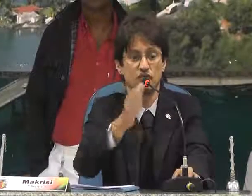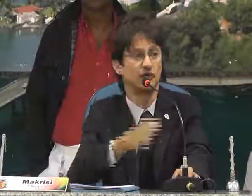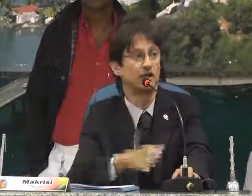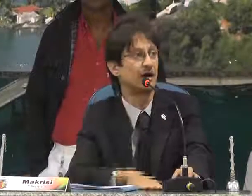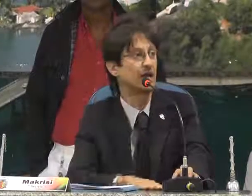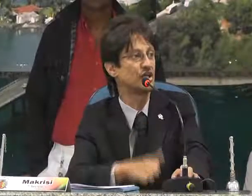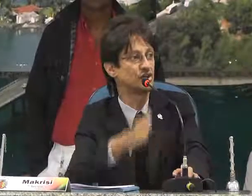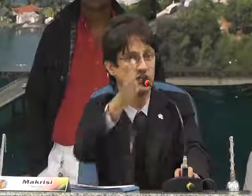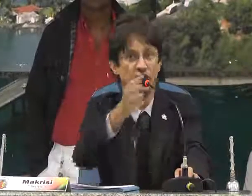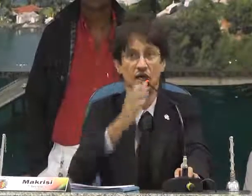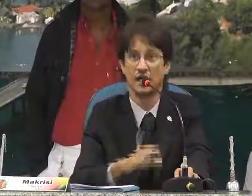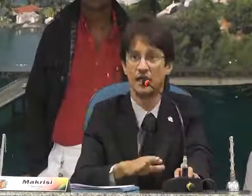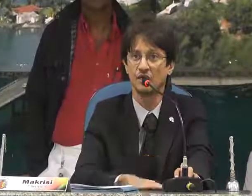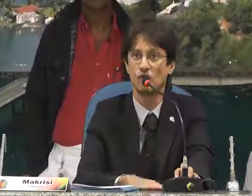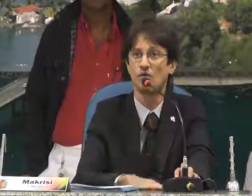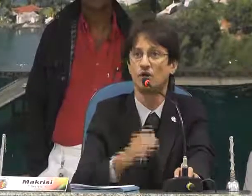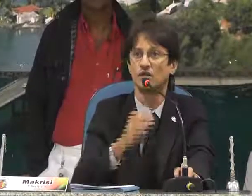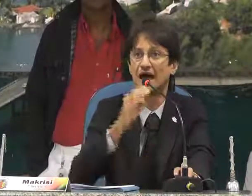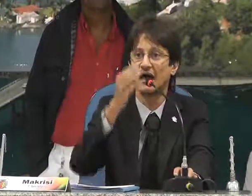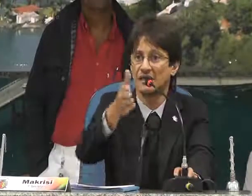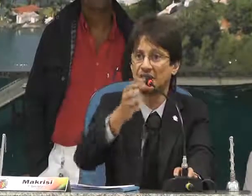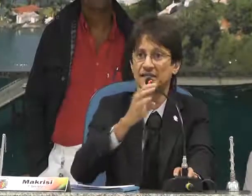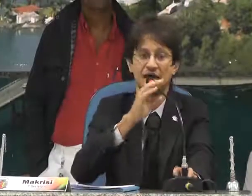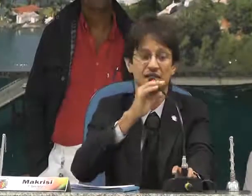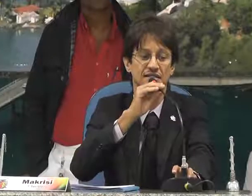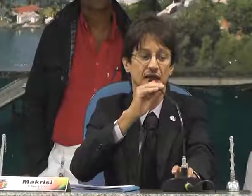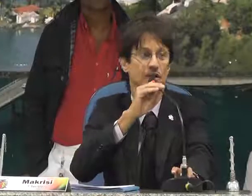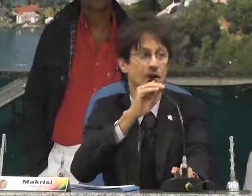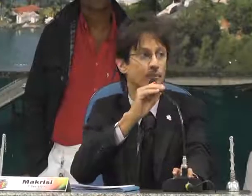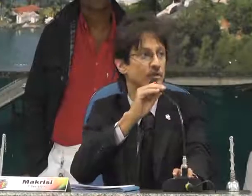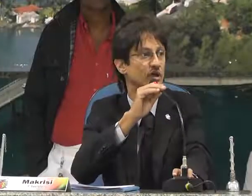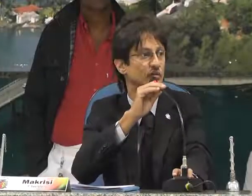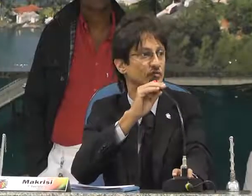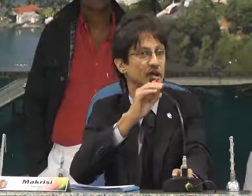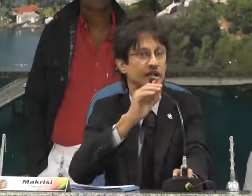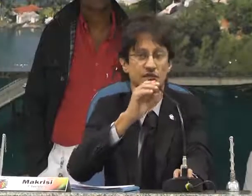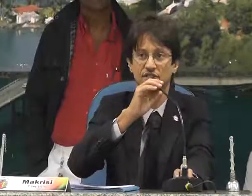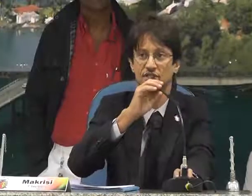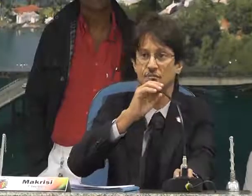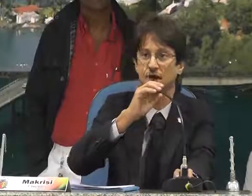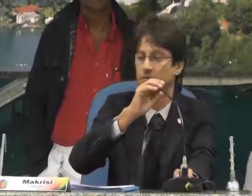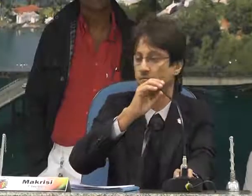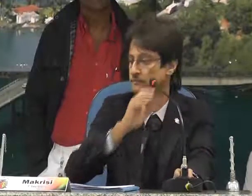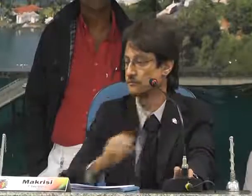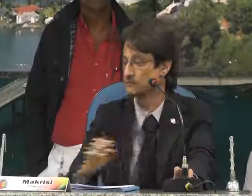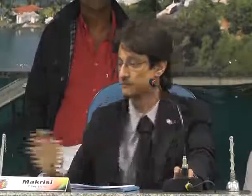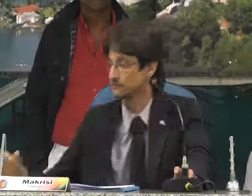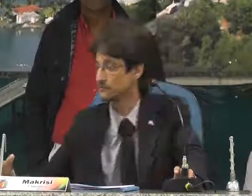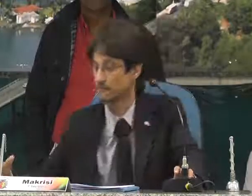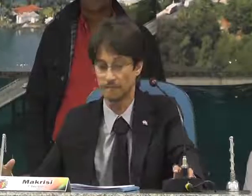o governo Mário Alexandre em concordar e sinalizar pelo apoio da conferência municipal.